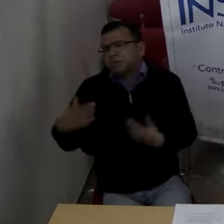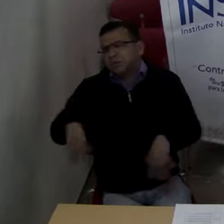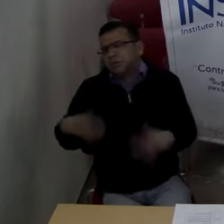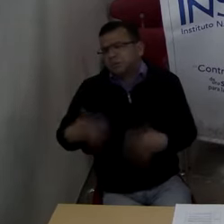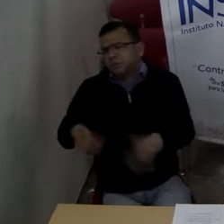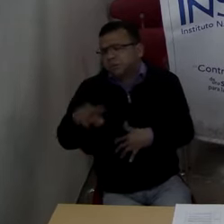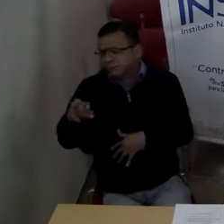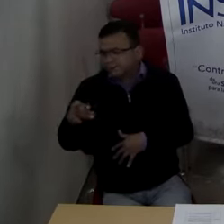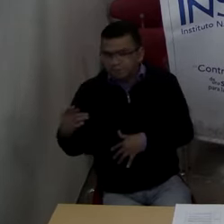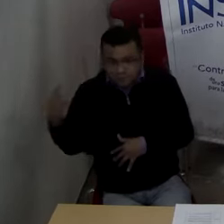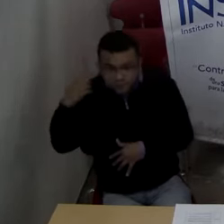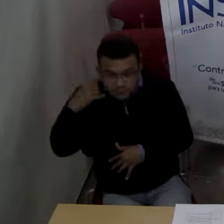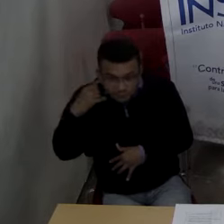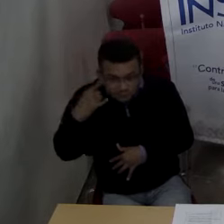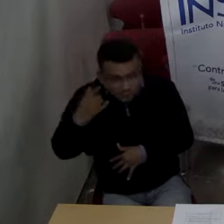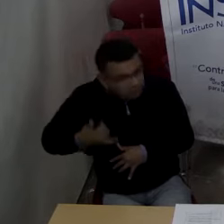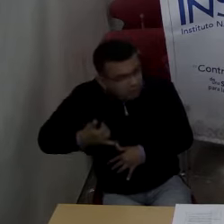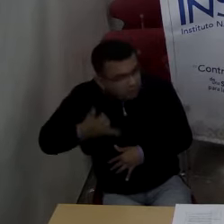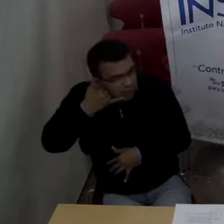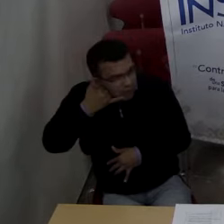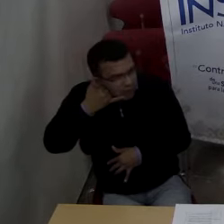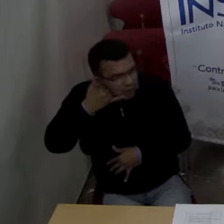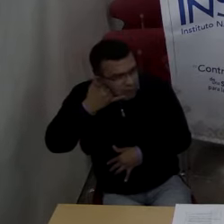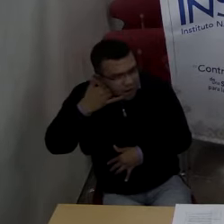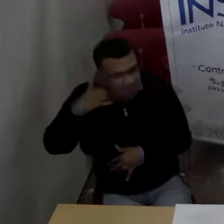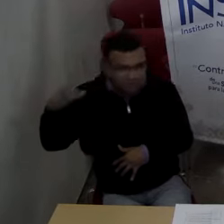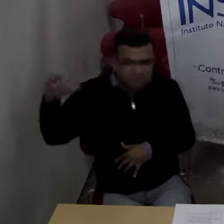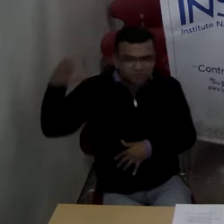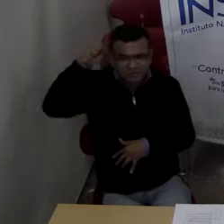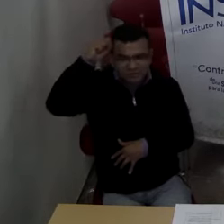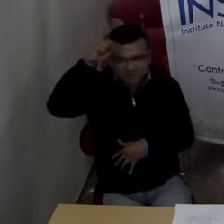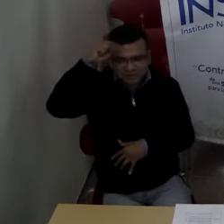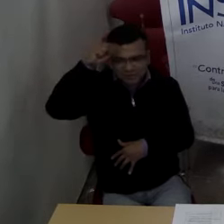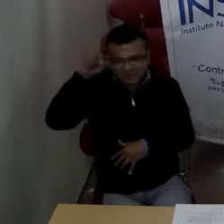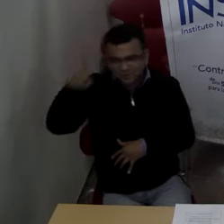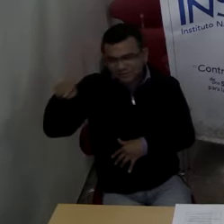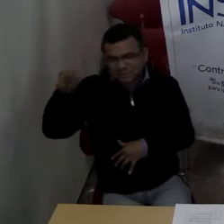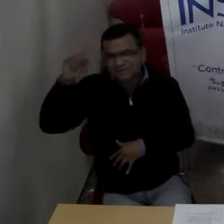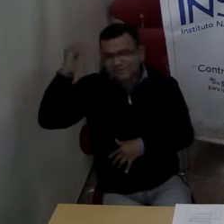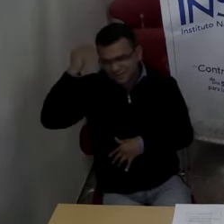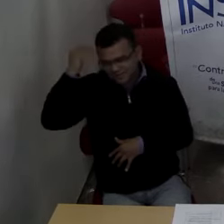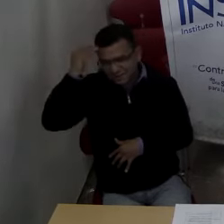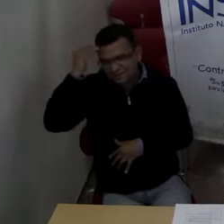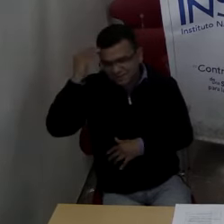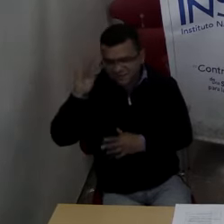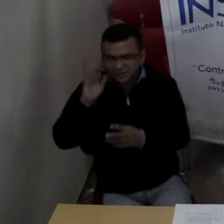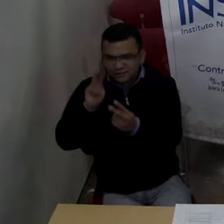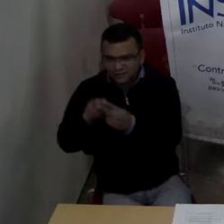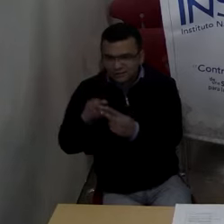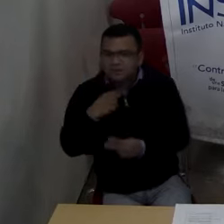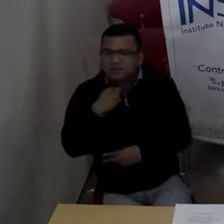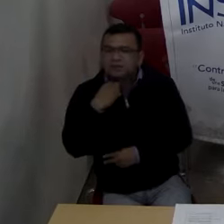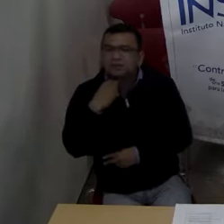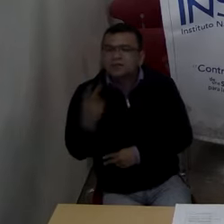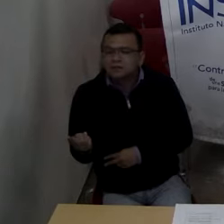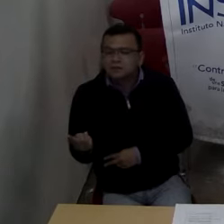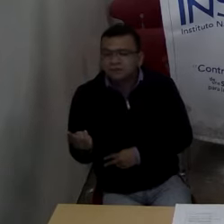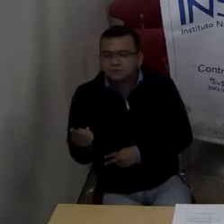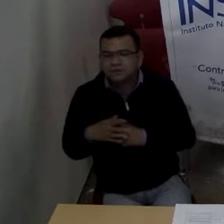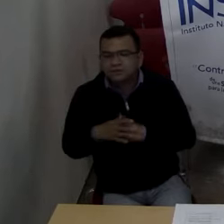Con respecto a la habilidad de la atención auditiva, pues básicamente integra todas